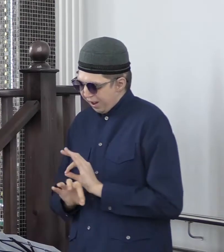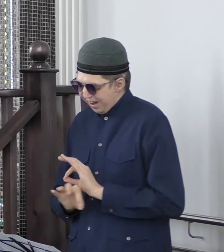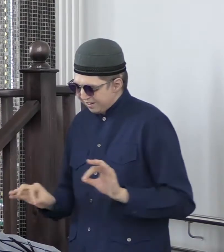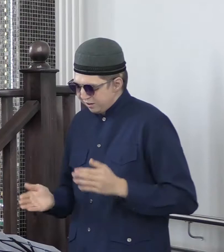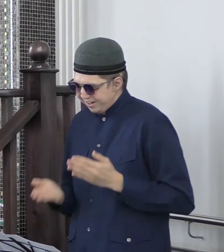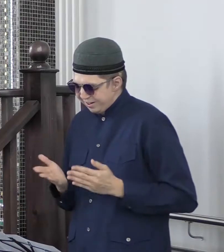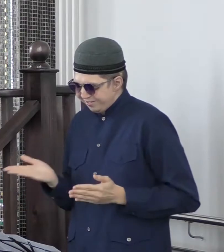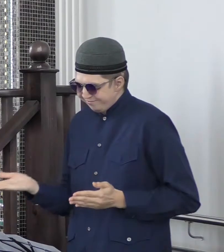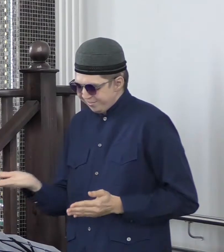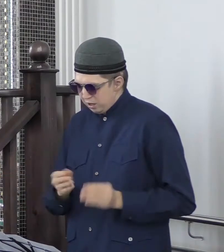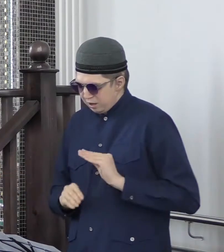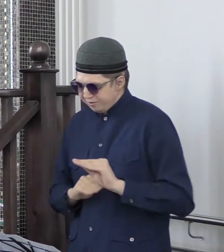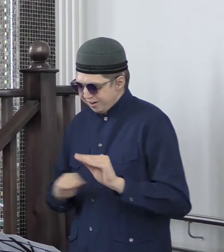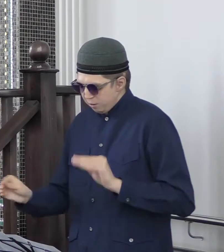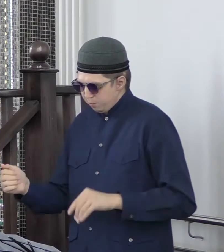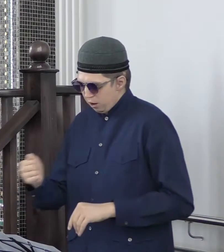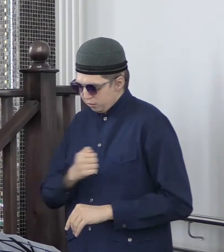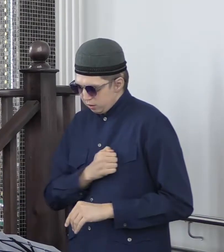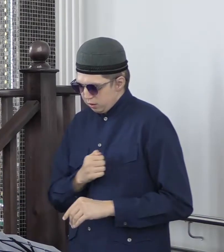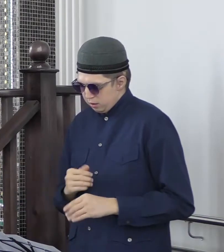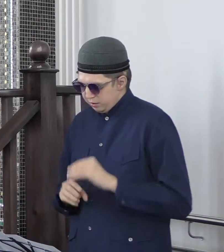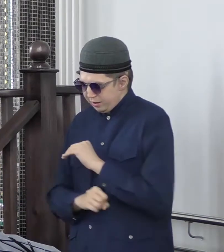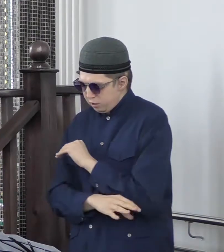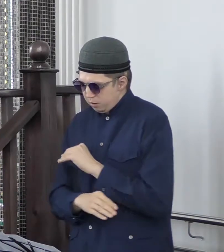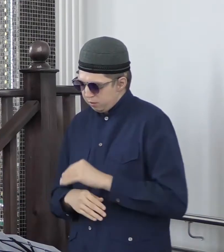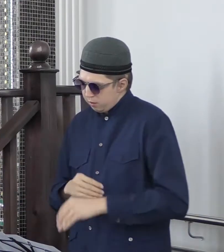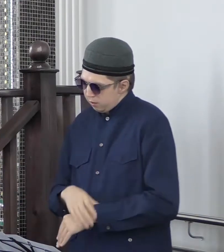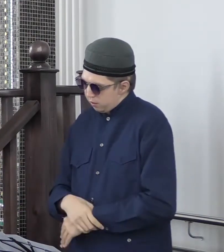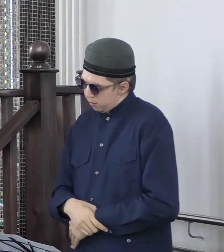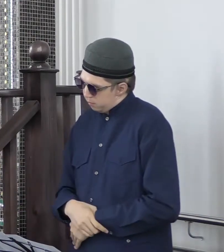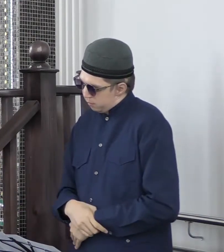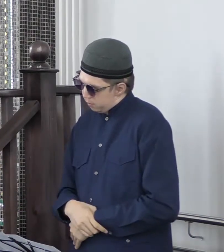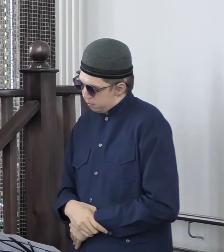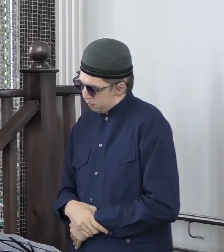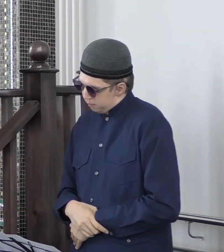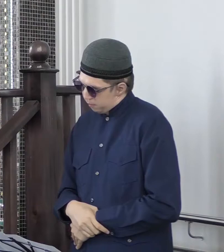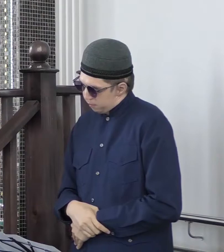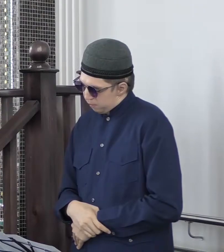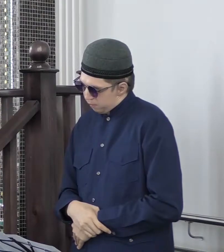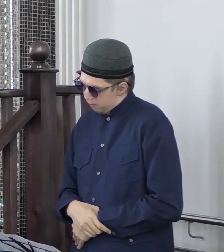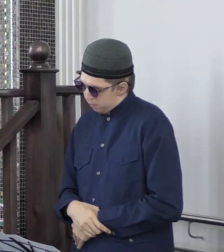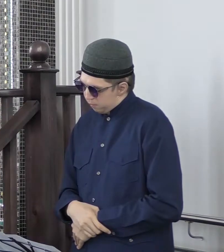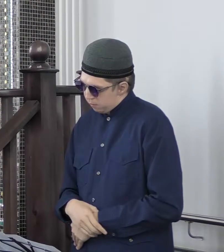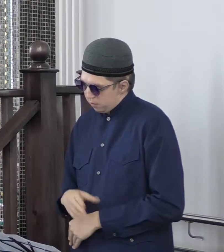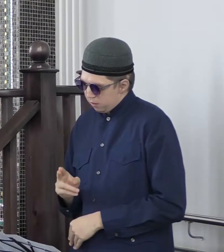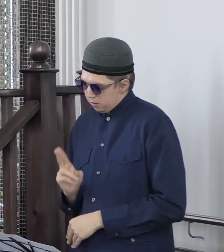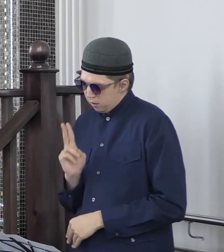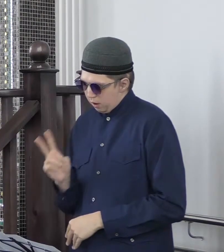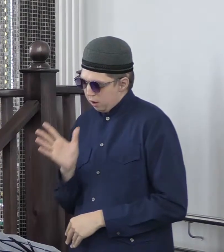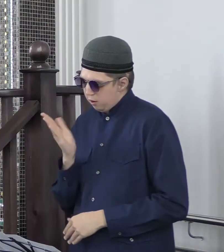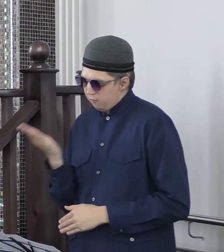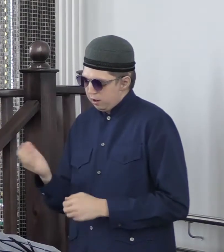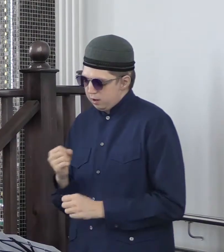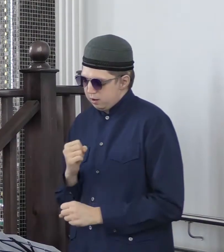Держитесь вместе за ветер Всевышнего. Каждый, нам кажется, что мы держимся. Каждый держится за Коран,